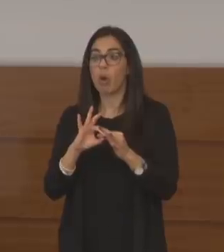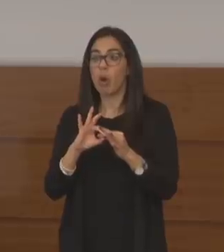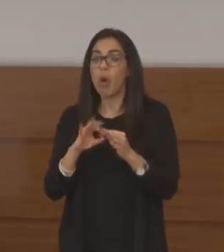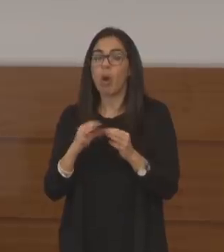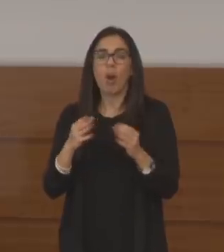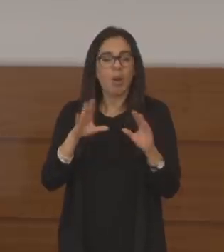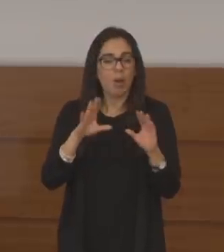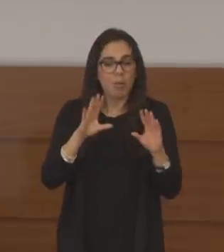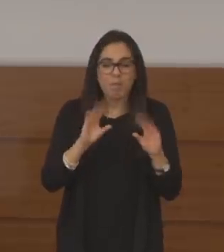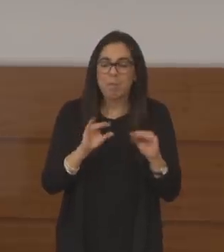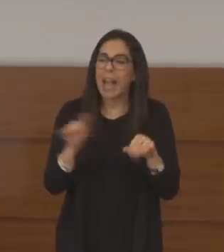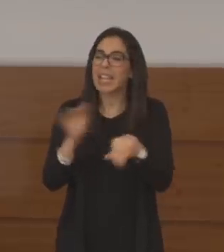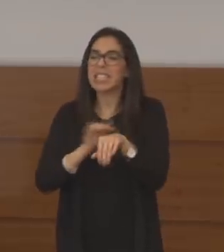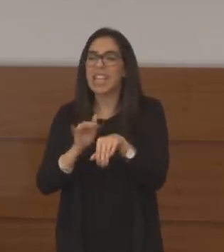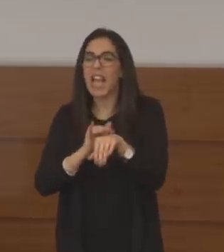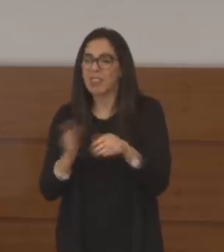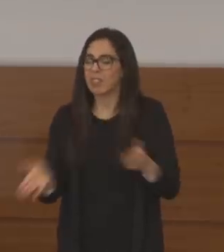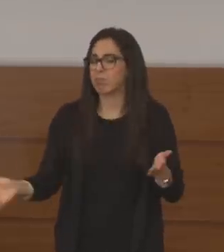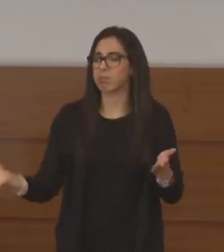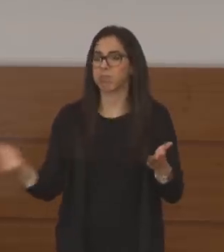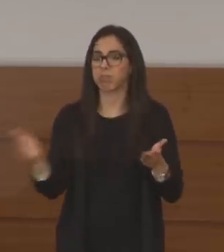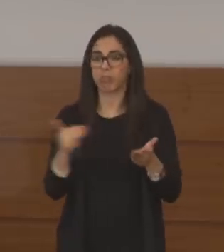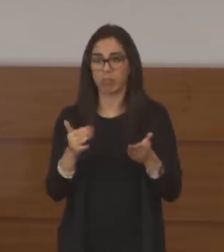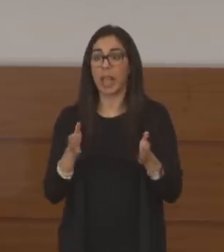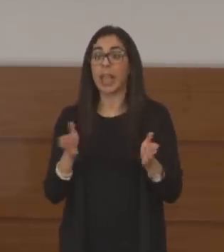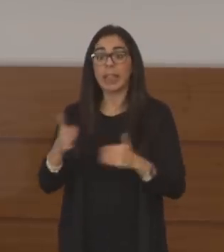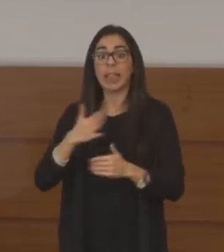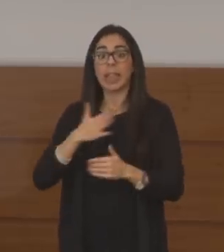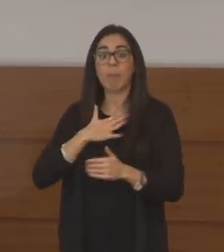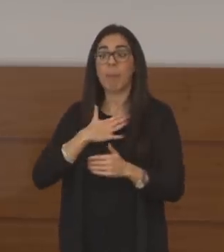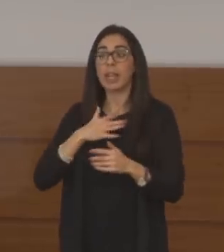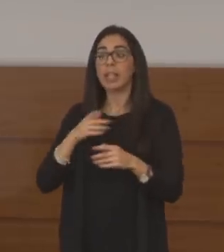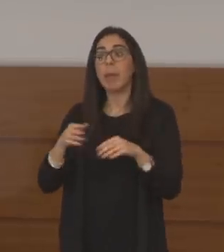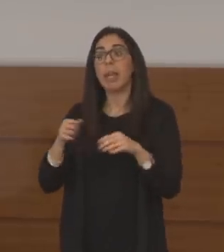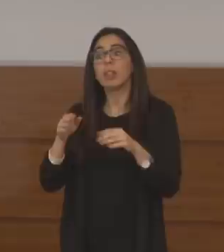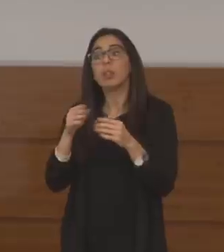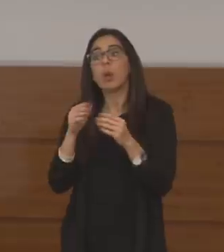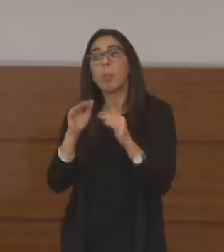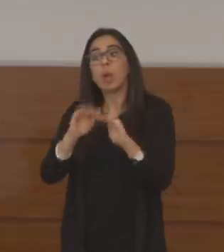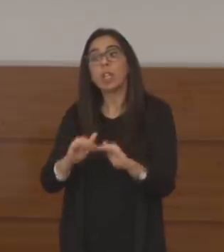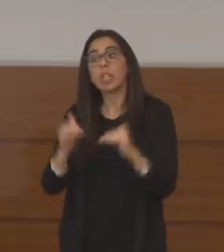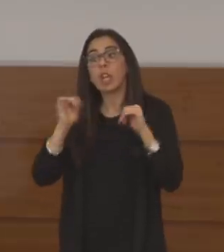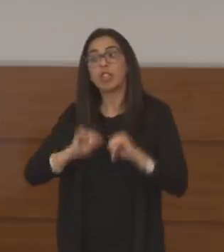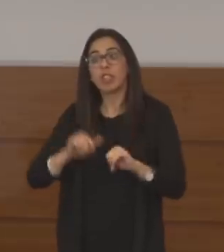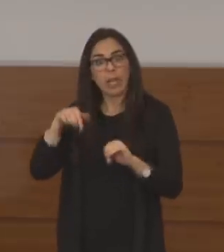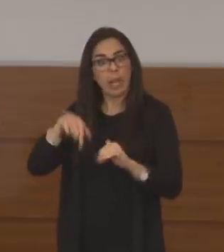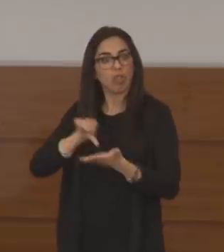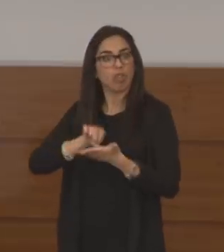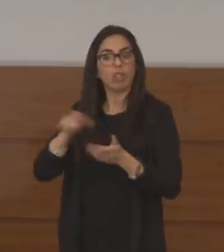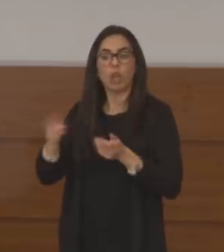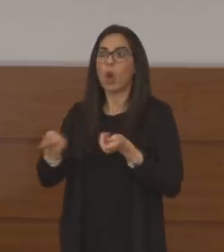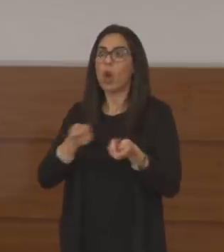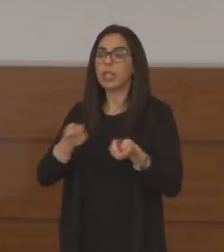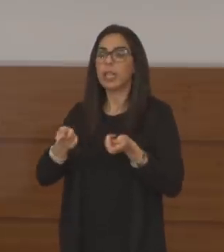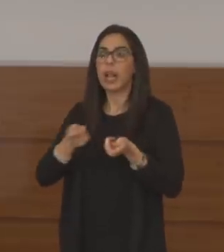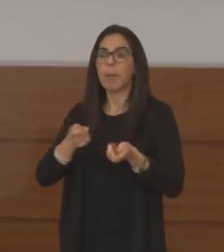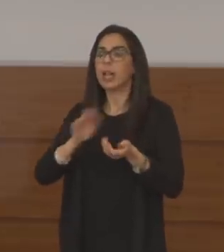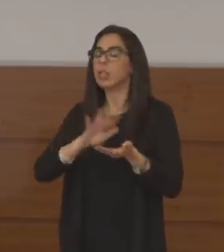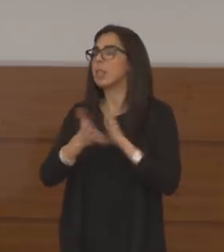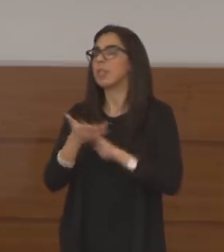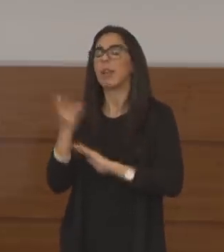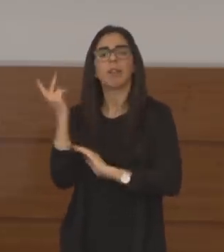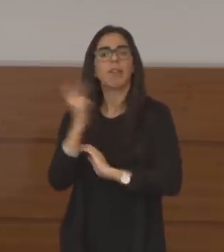e servizi il dipartimento della protezione civile questo centro di coordinamento è diventato il centro di raccolta